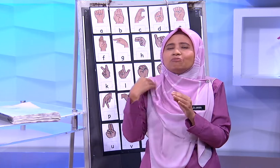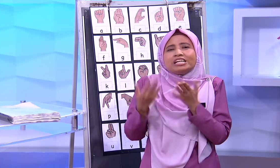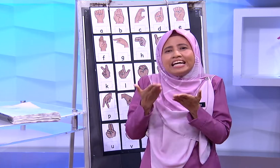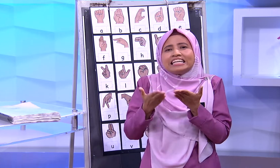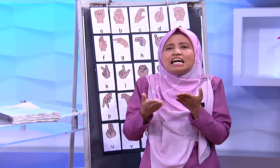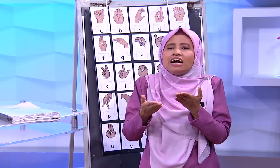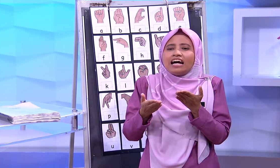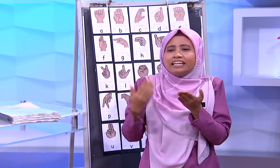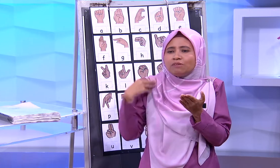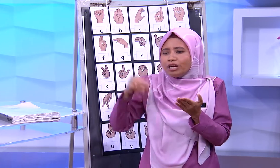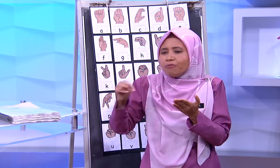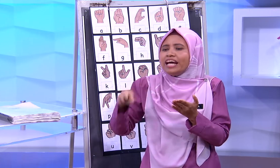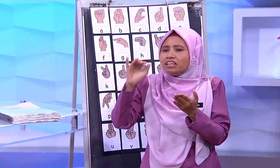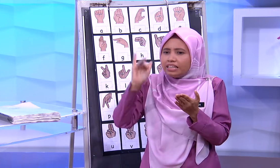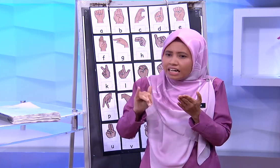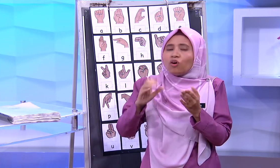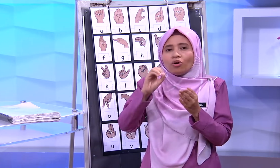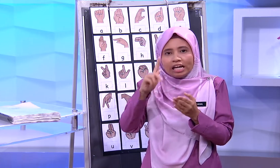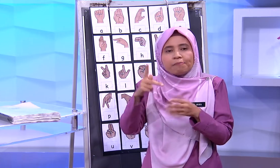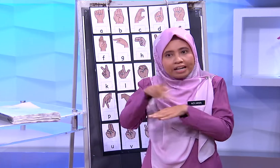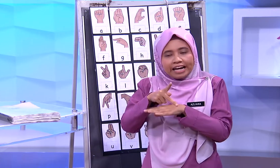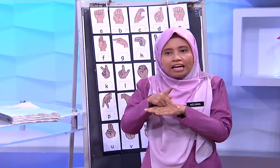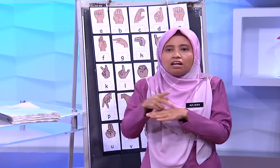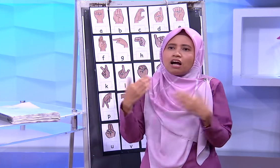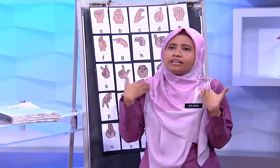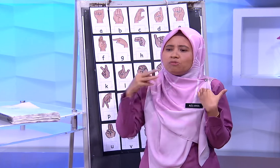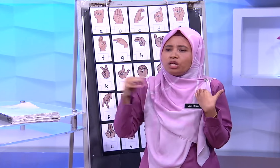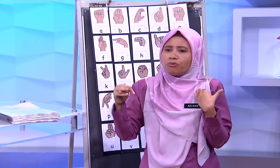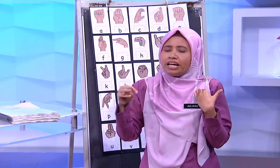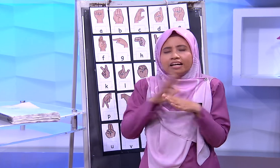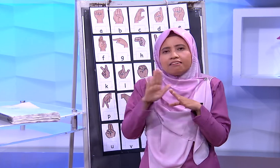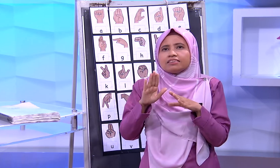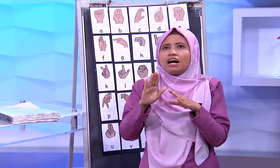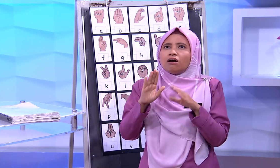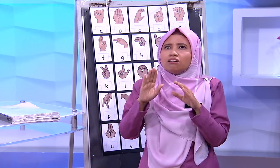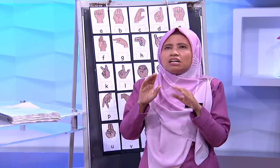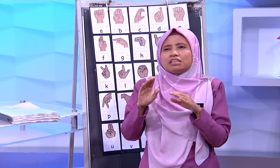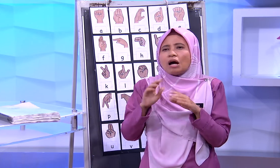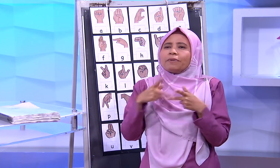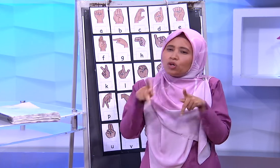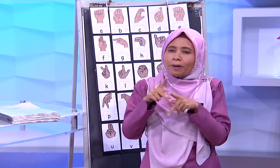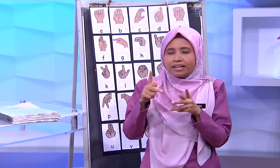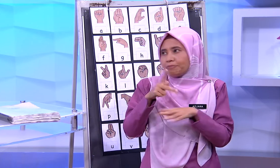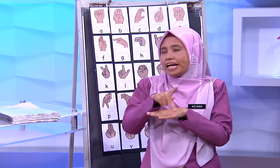mungkin Aduh murid-murid yang Oke pakai baju murid-murid yang tak tak perlu part pakai